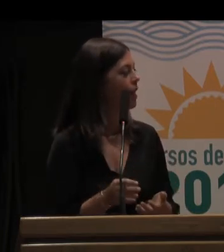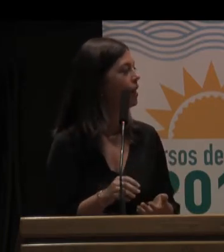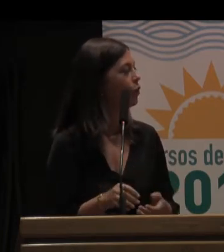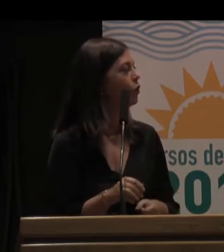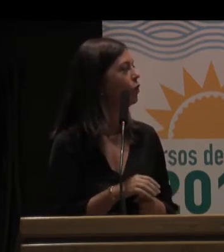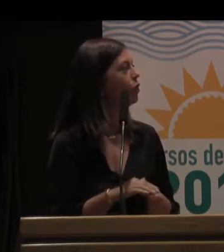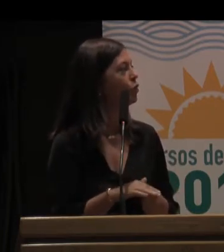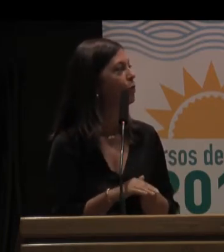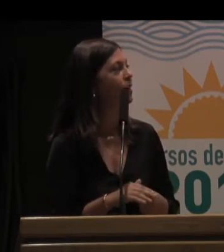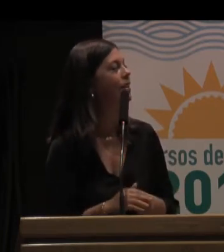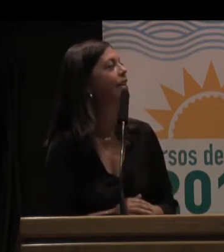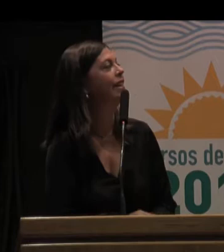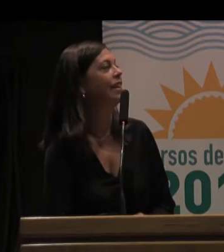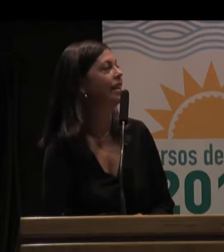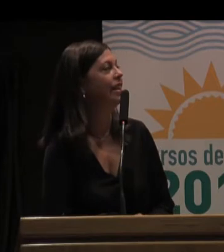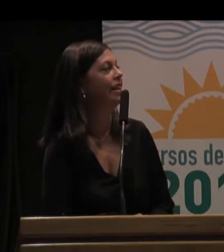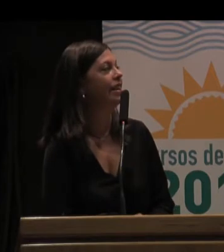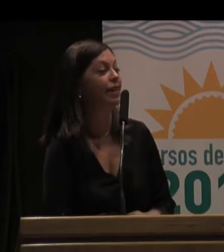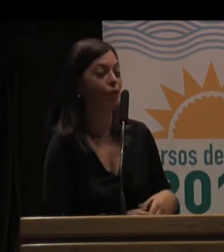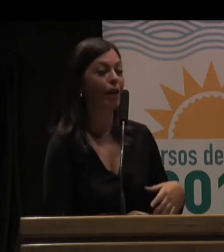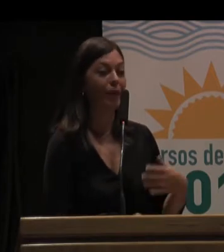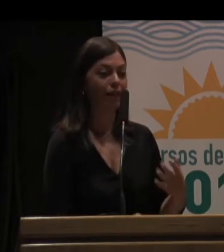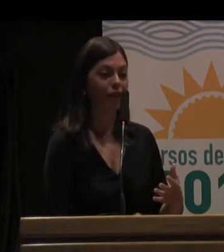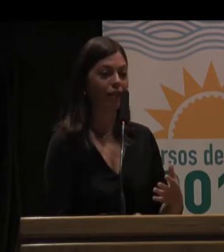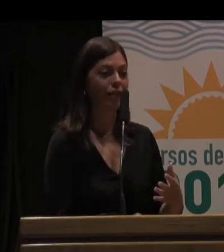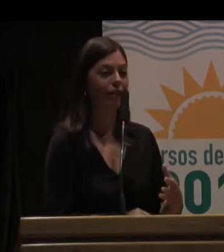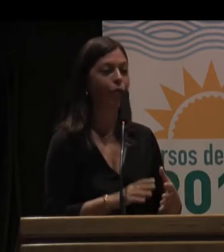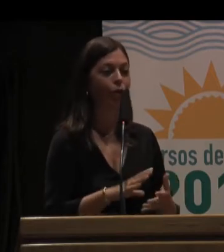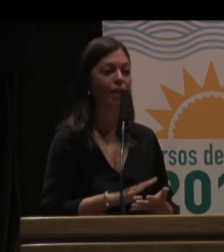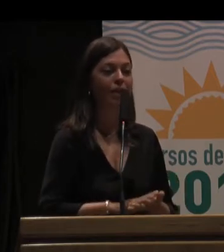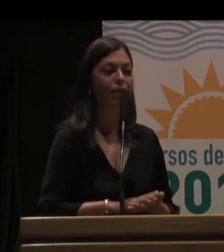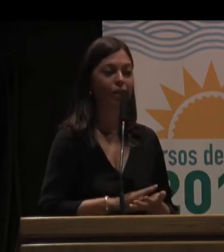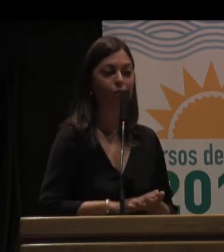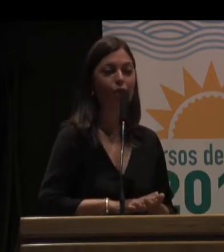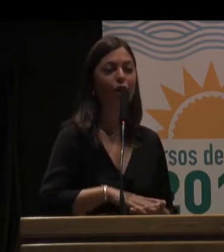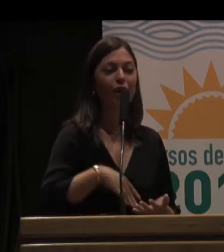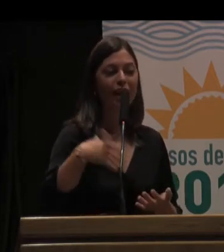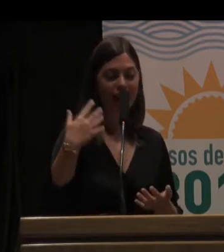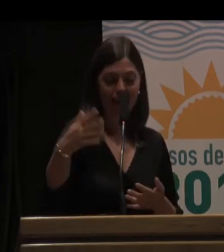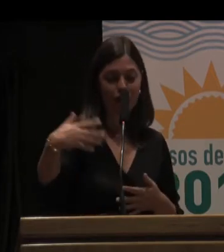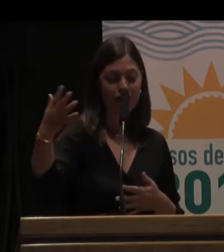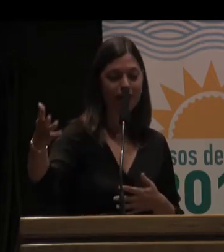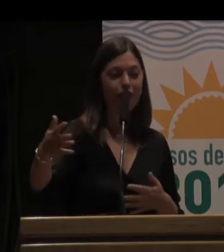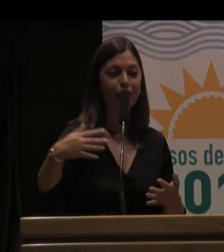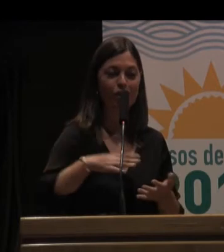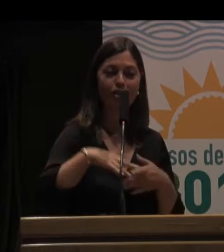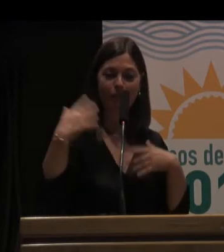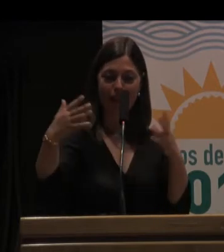tostada con tomate. Y entonces aprendieron, y hubo compañeros que incluso en los siguientes cafés con signos se pedían